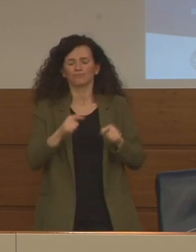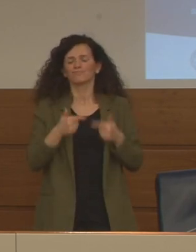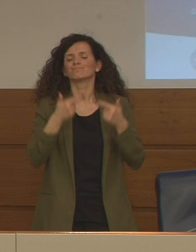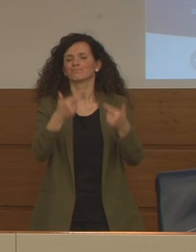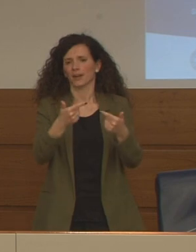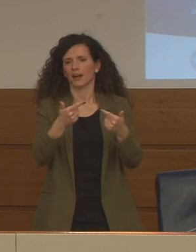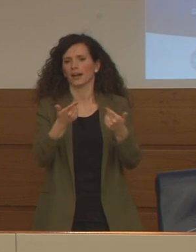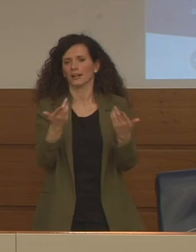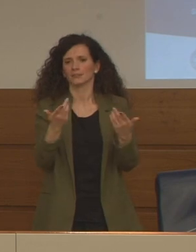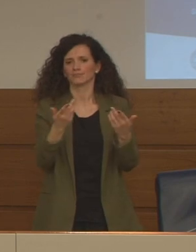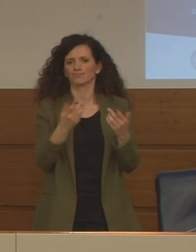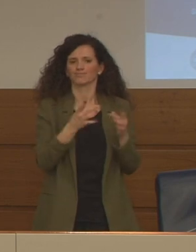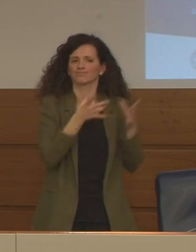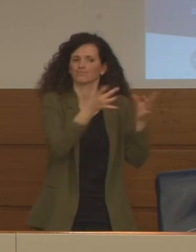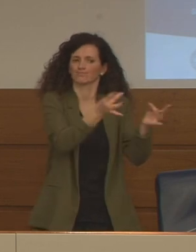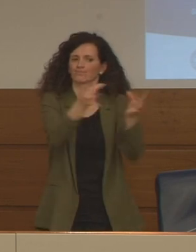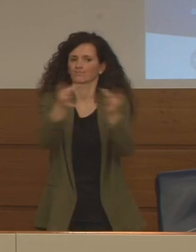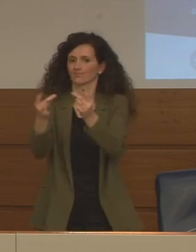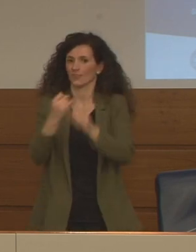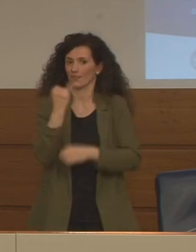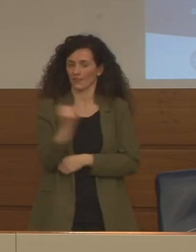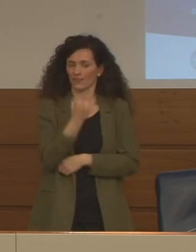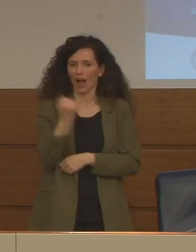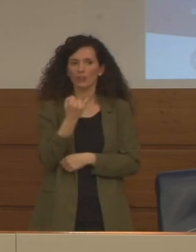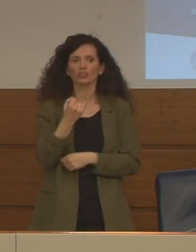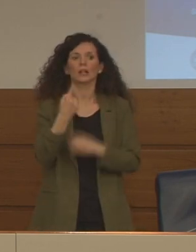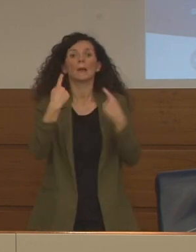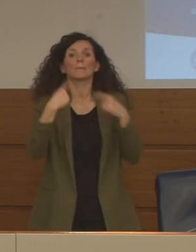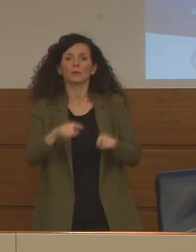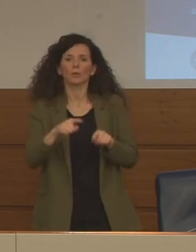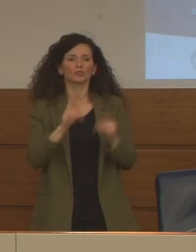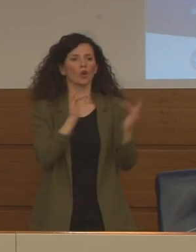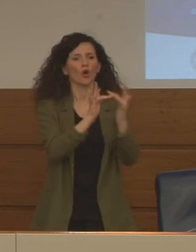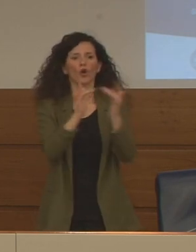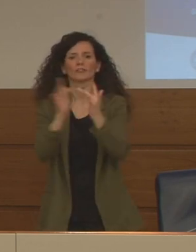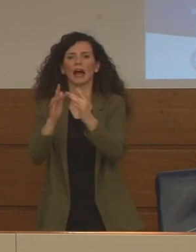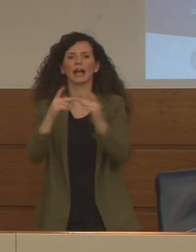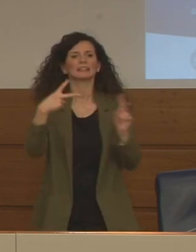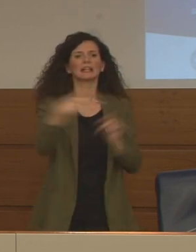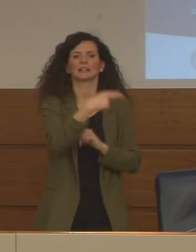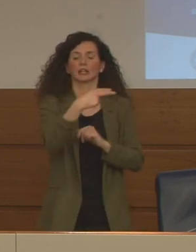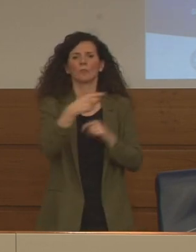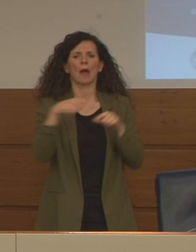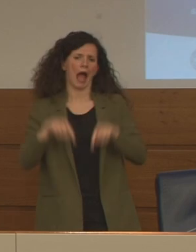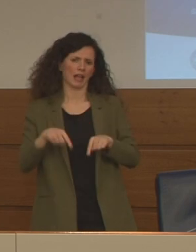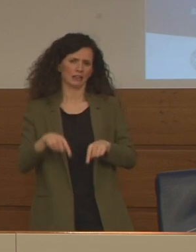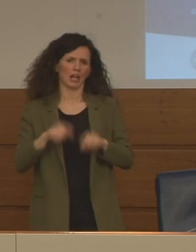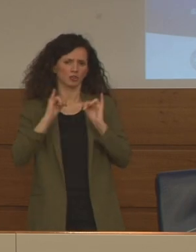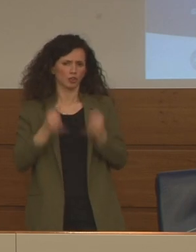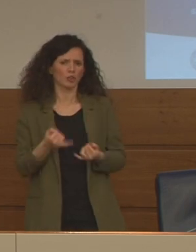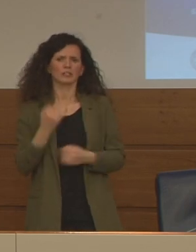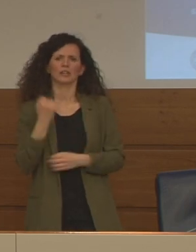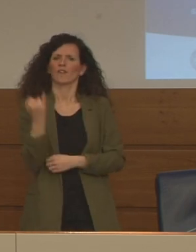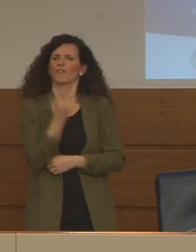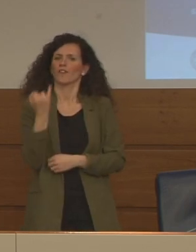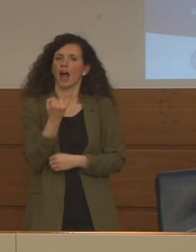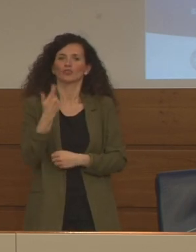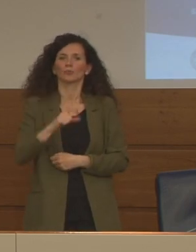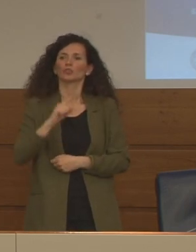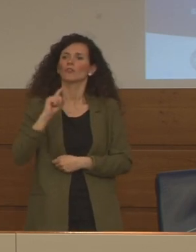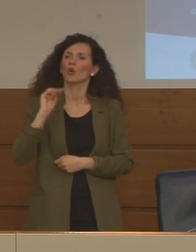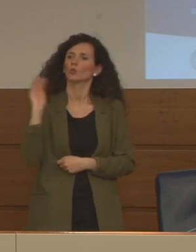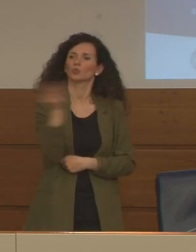e quindi diventa anche più complesso interrompere i contatti adesso probabilmente un po più semplice perché ci siamo